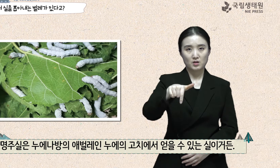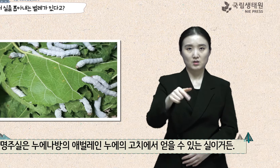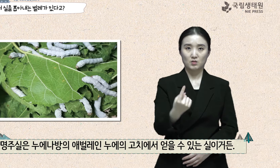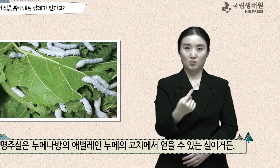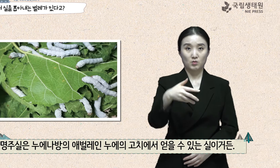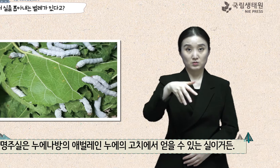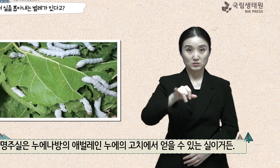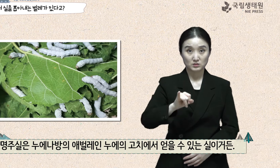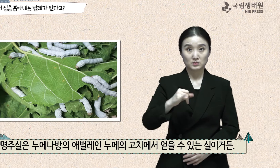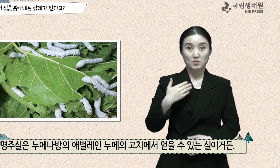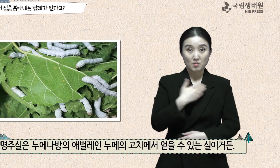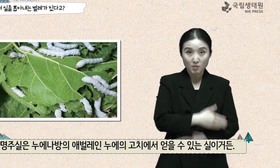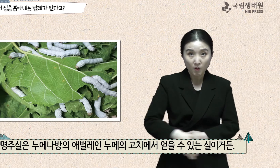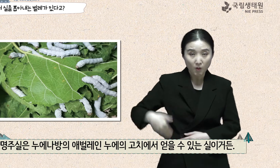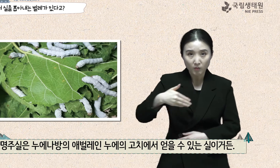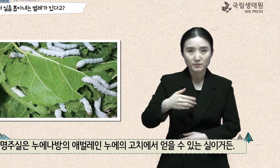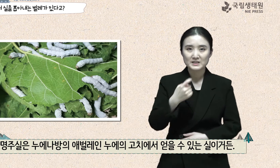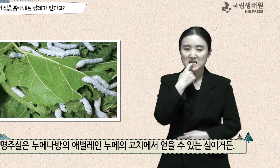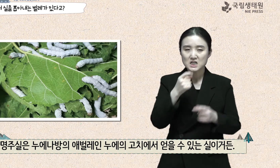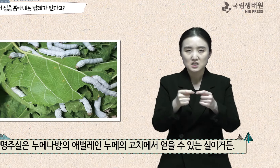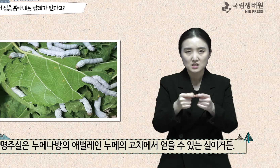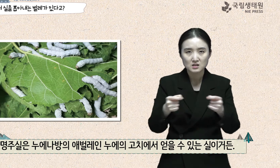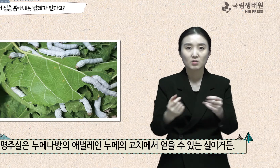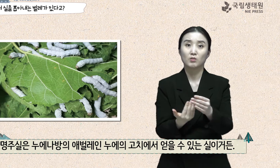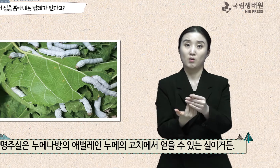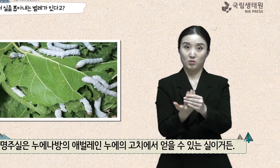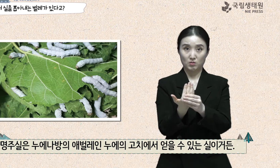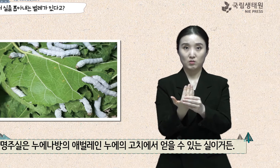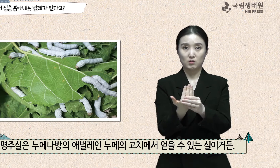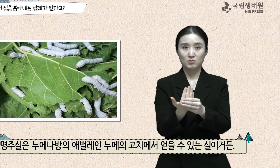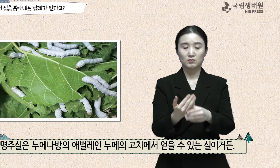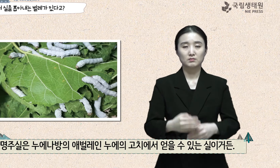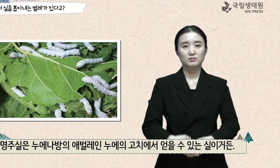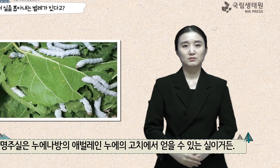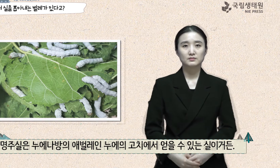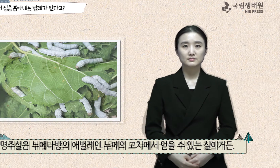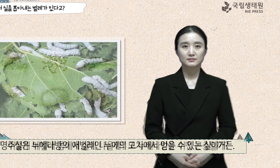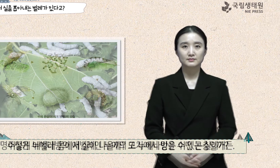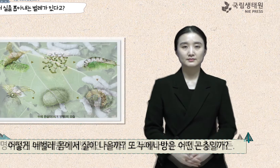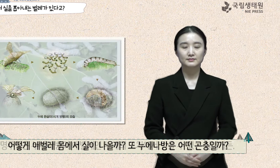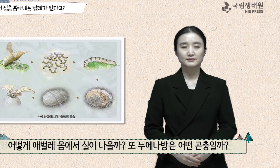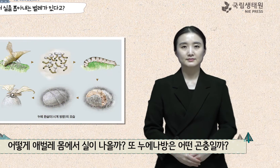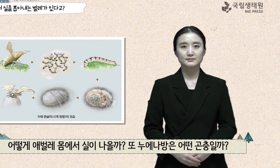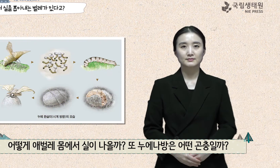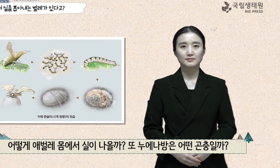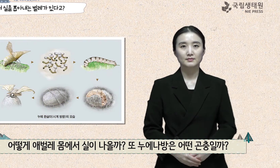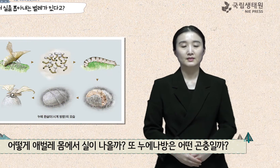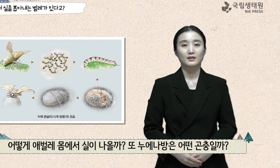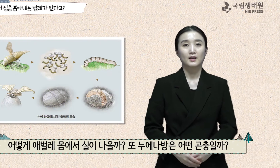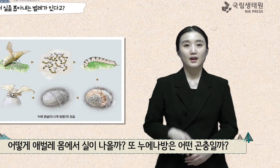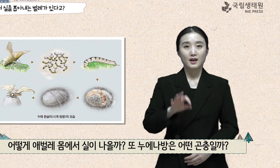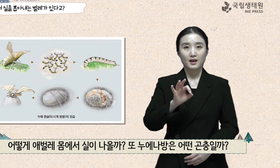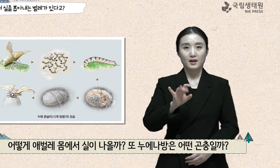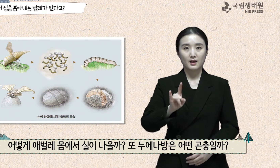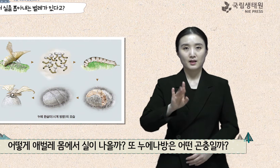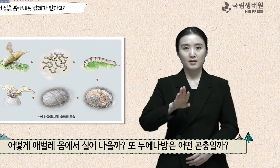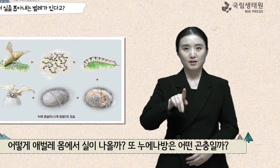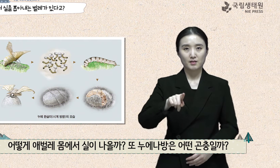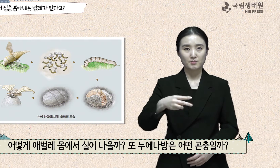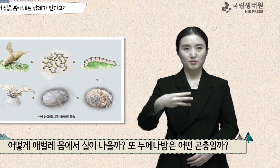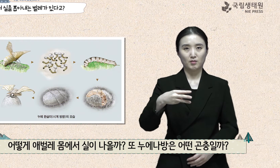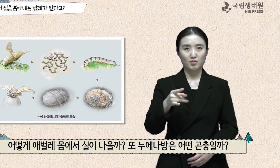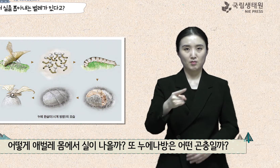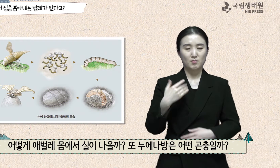누에 나방의 애벌레인 누에 고치에서 얻을 수 있는 실이거든. 어떻게 애벌레